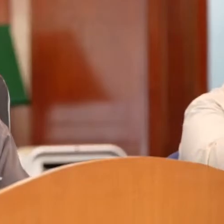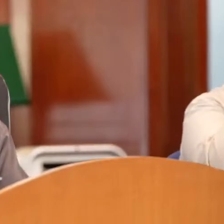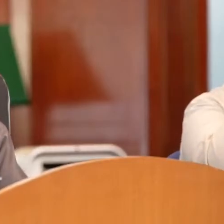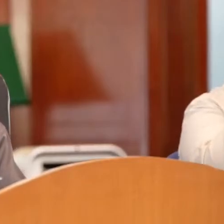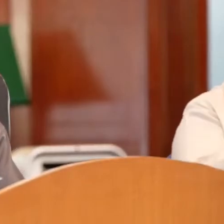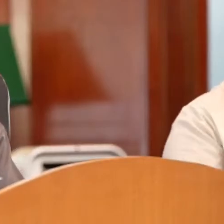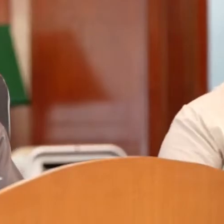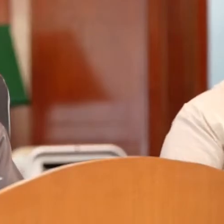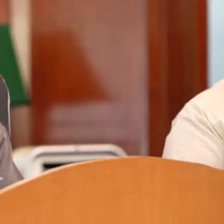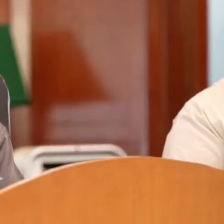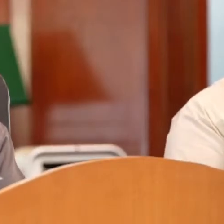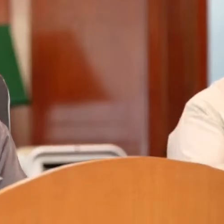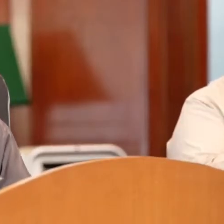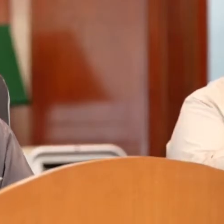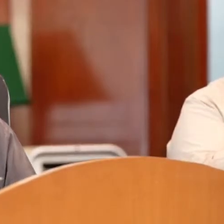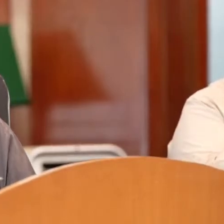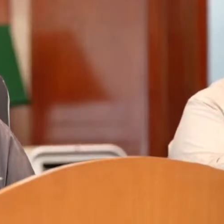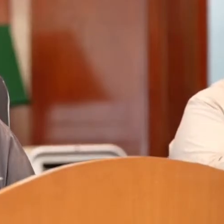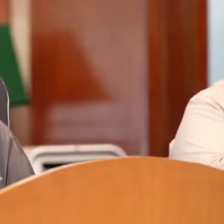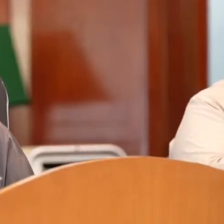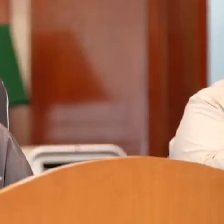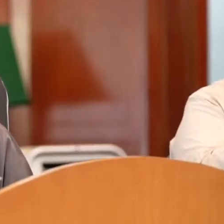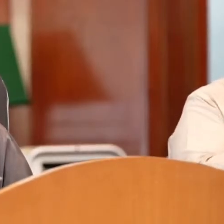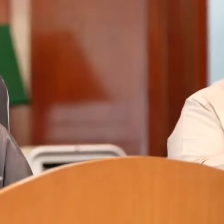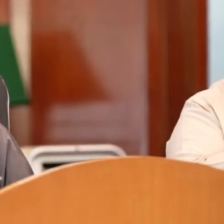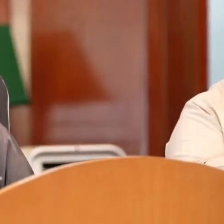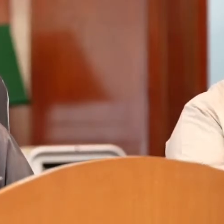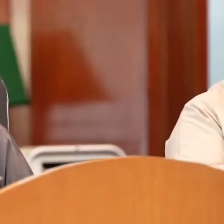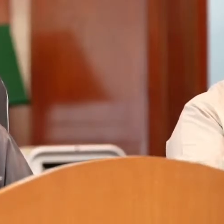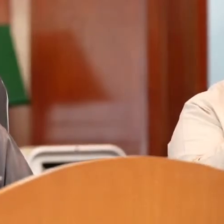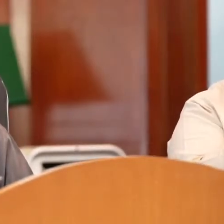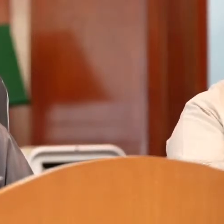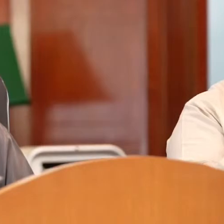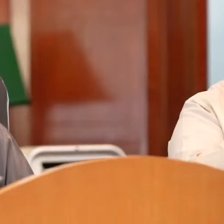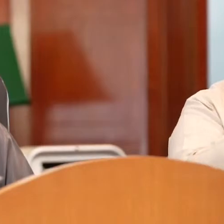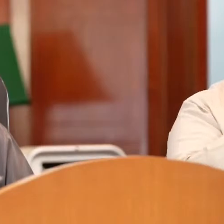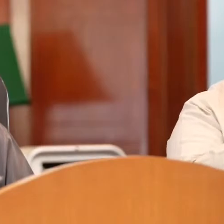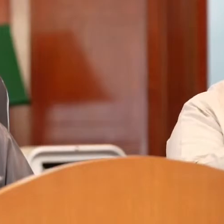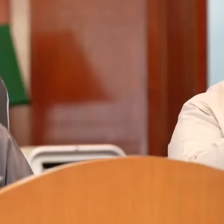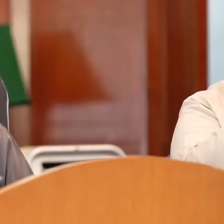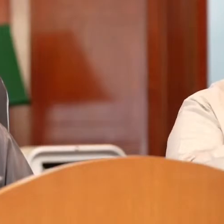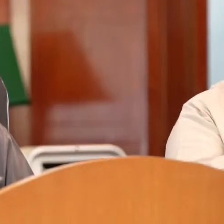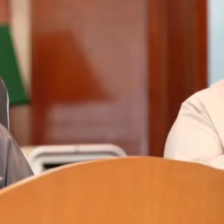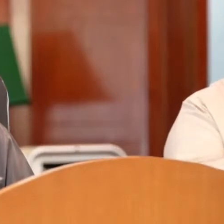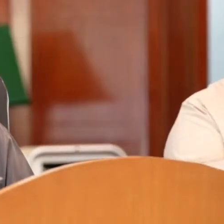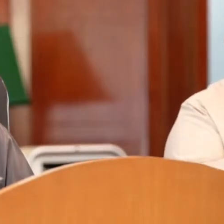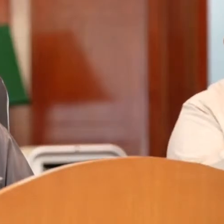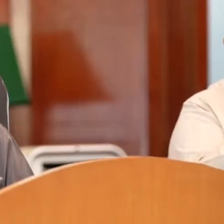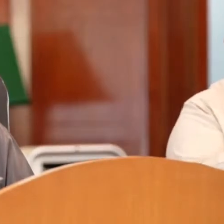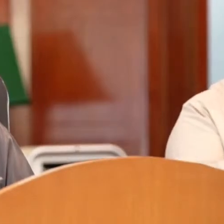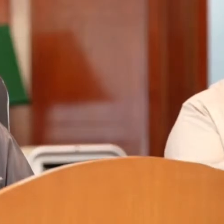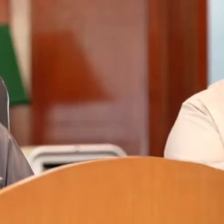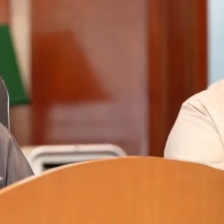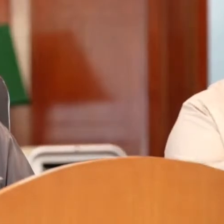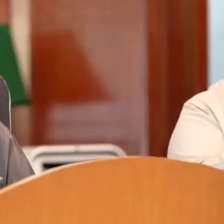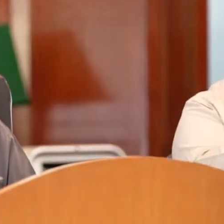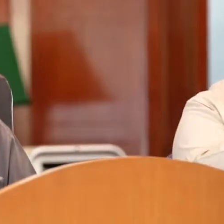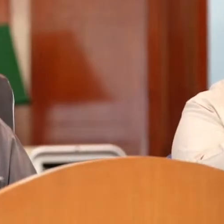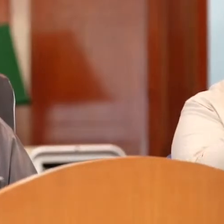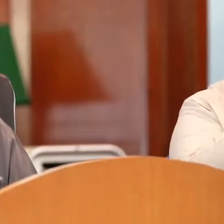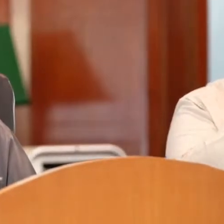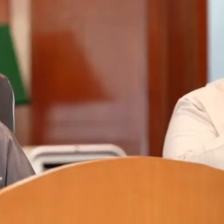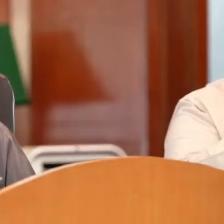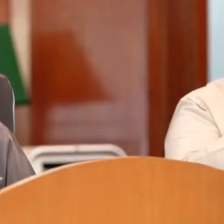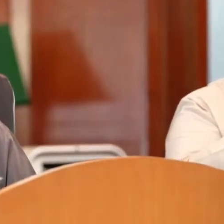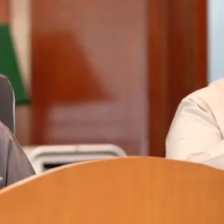Yang pertama ni, yakni orang Islam yang apabila dipuji, dia termakan pujian tersebut dan dia